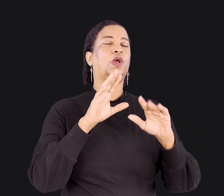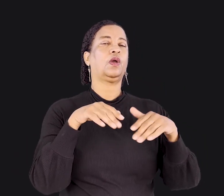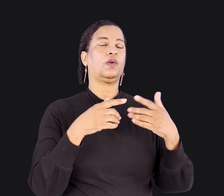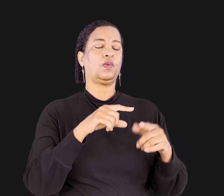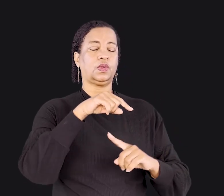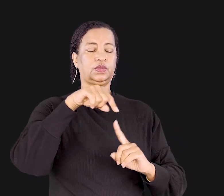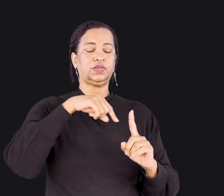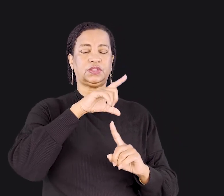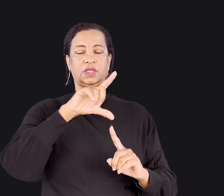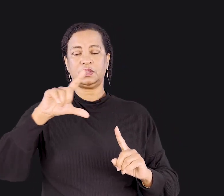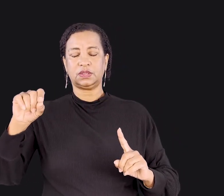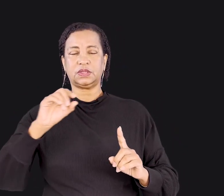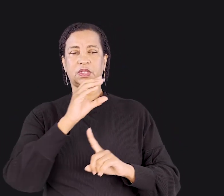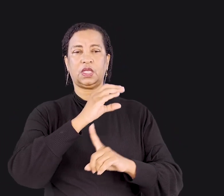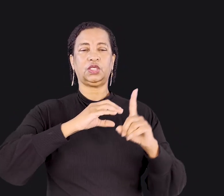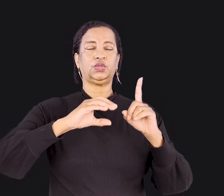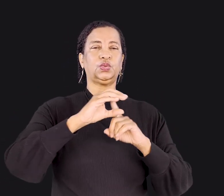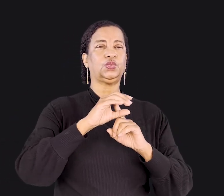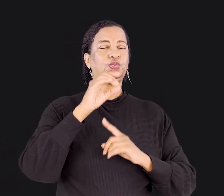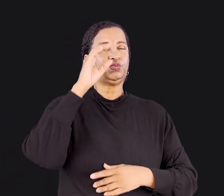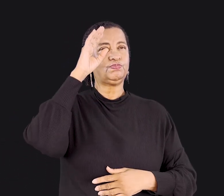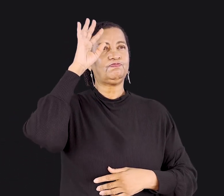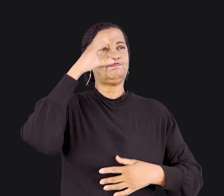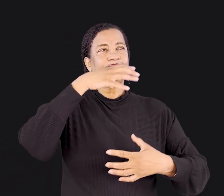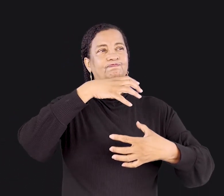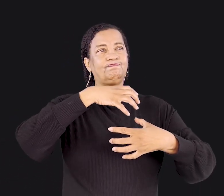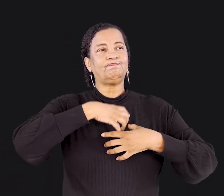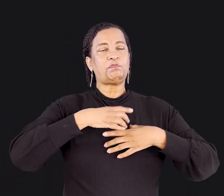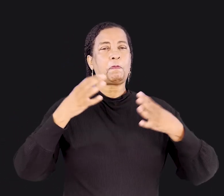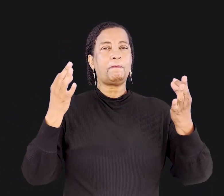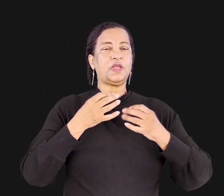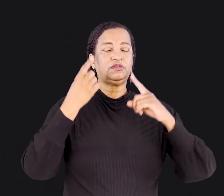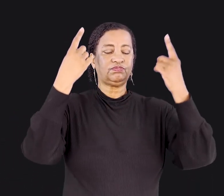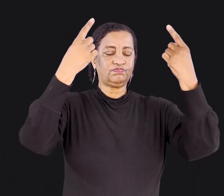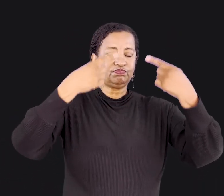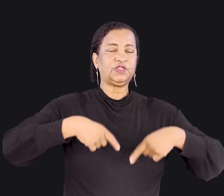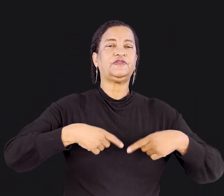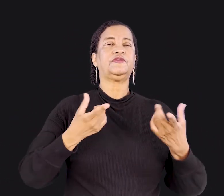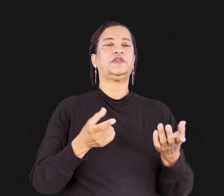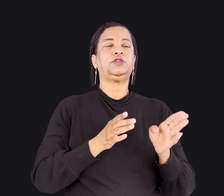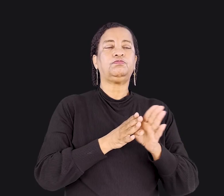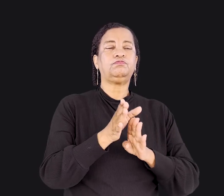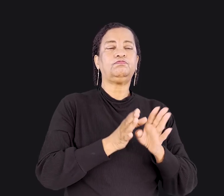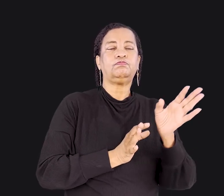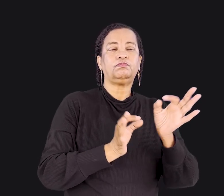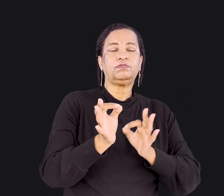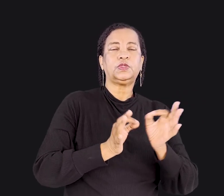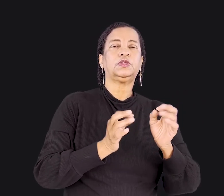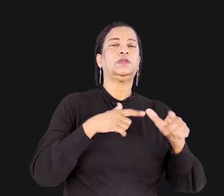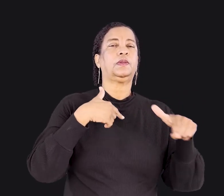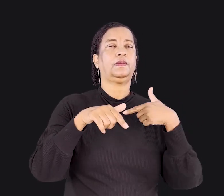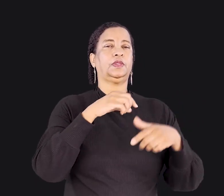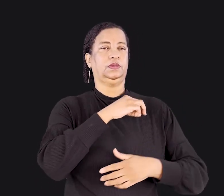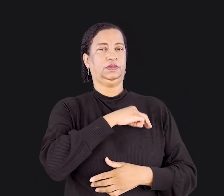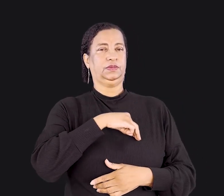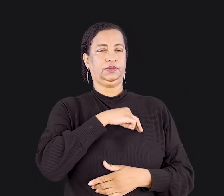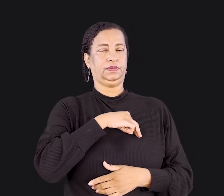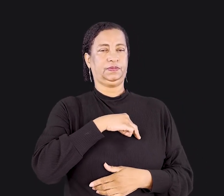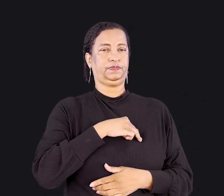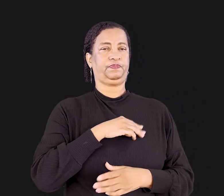do culto inspirados, aperfeiçoados, equipados, desafiados e instruídos para o trabalho do ministério. Isso